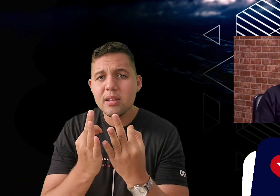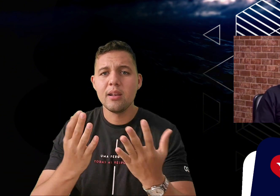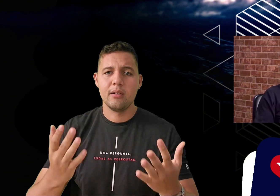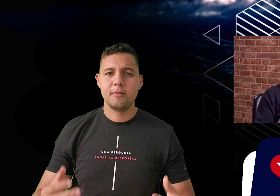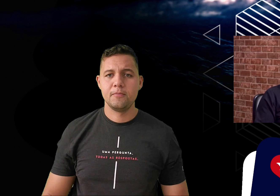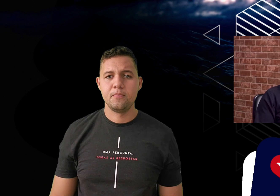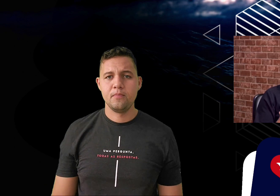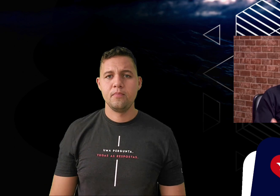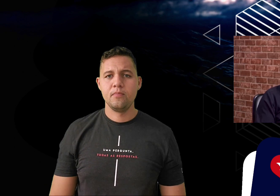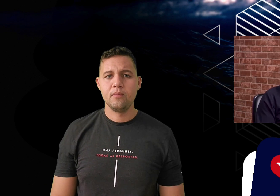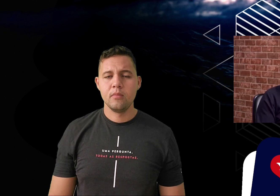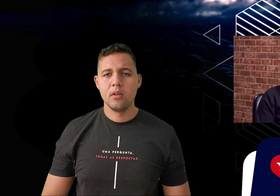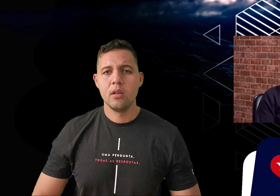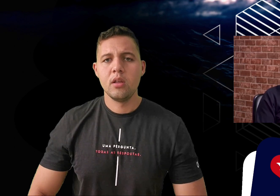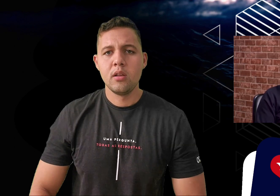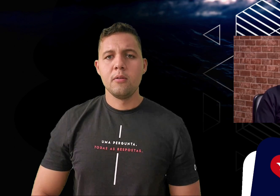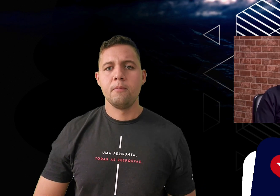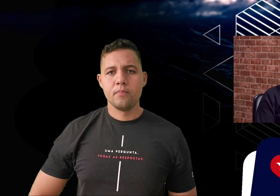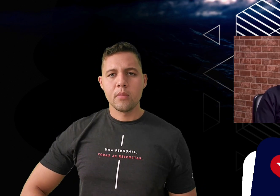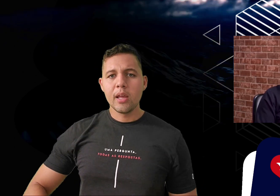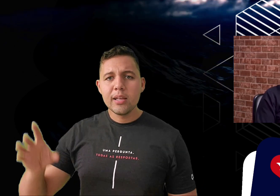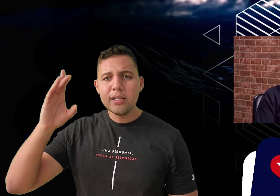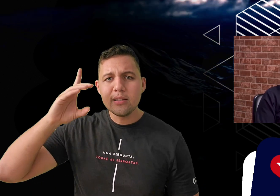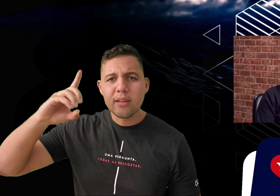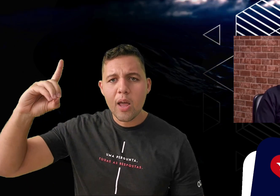possamos compreendê-lo melhor.